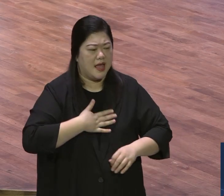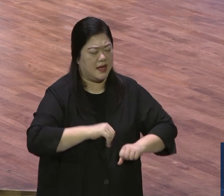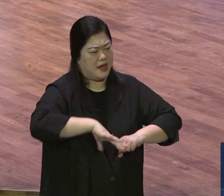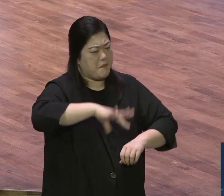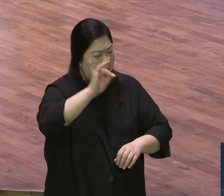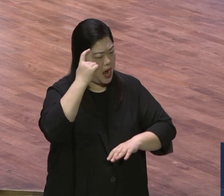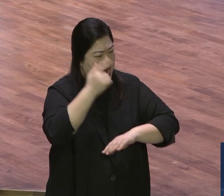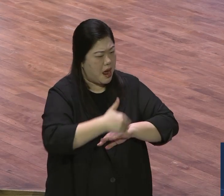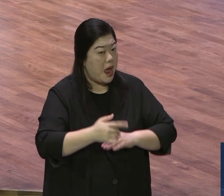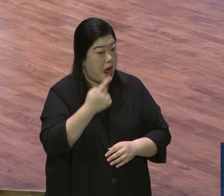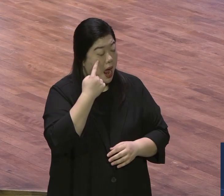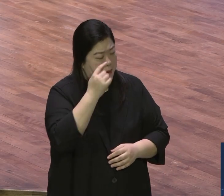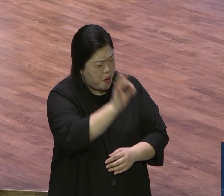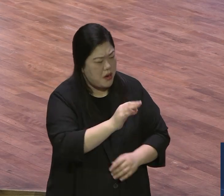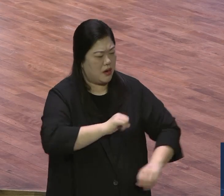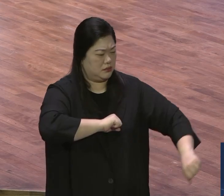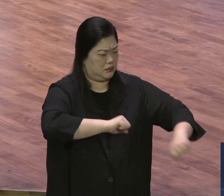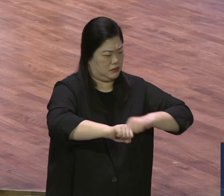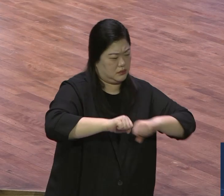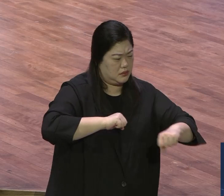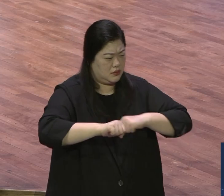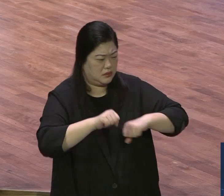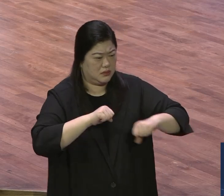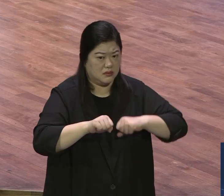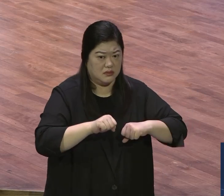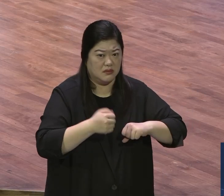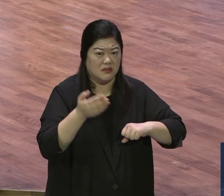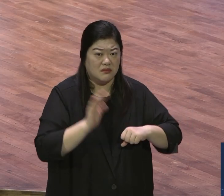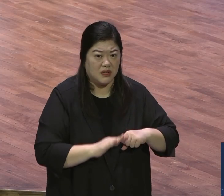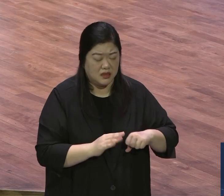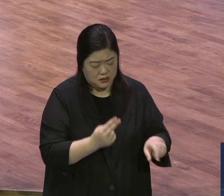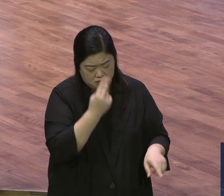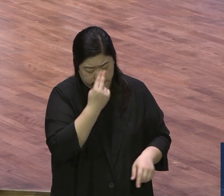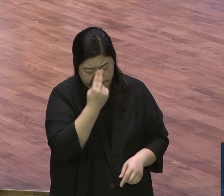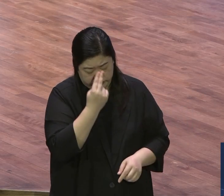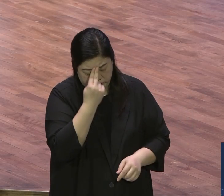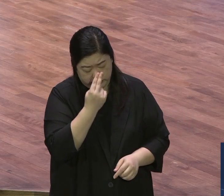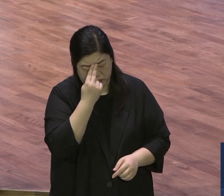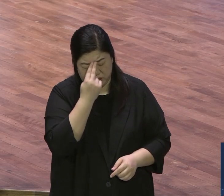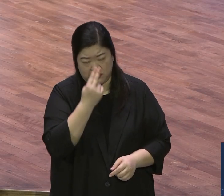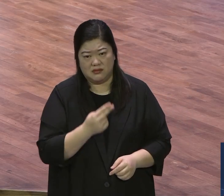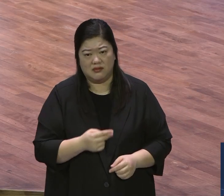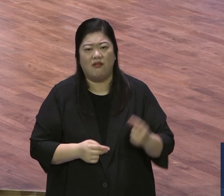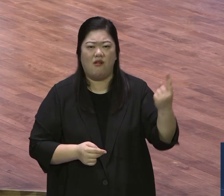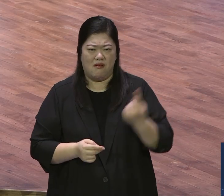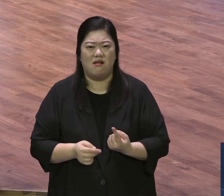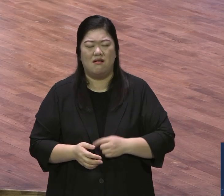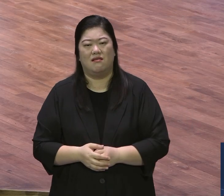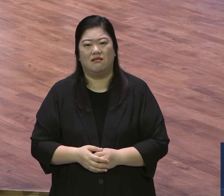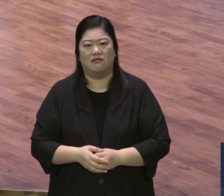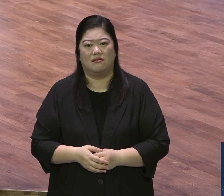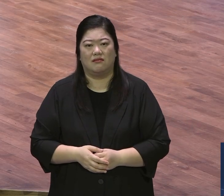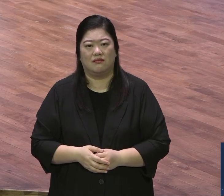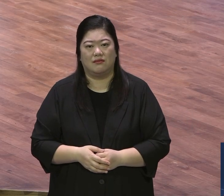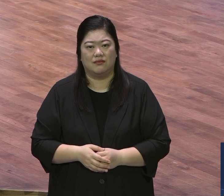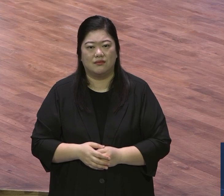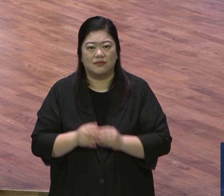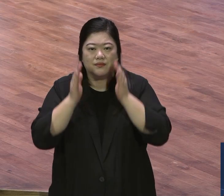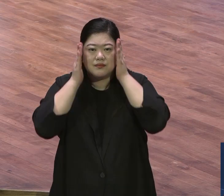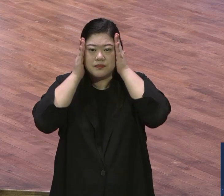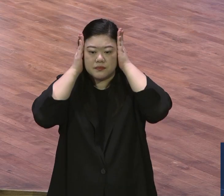구원받았은 하나는 자네이기 때문에 그러나 그렇게 힘들게 살게 하지 않습니다. 내가 처음한 하나님은